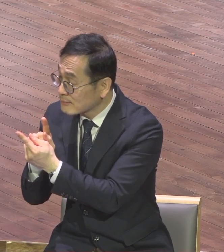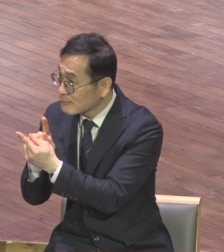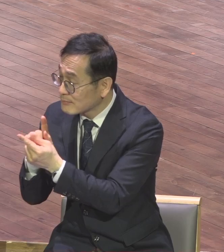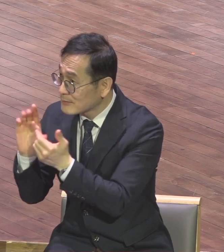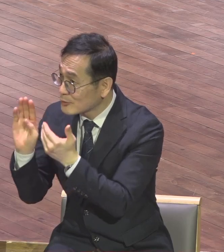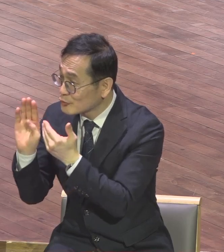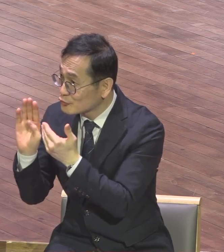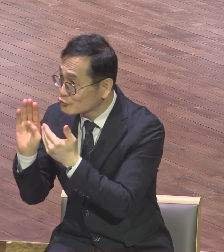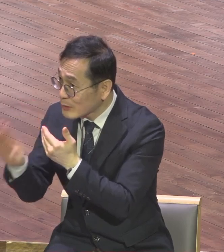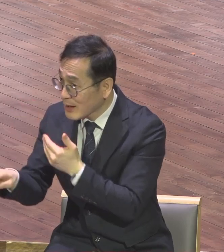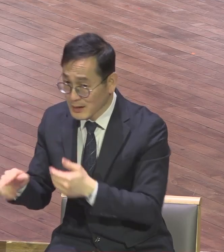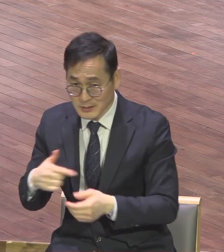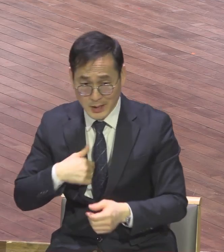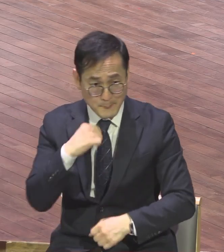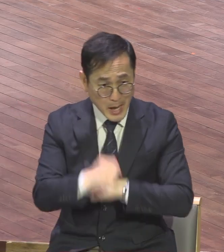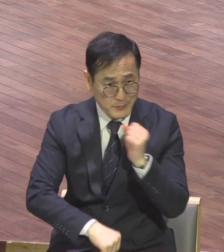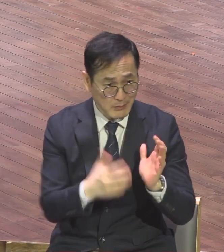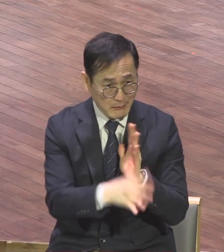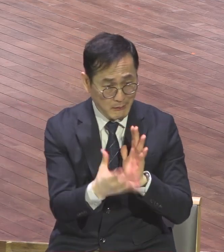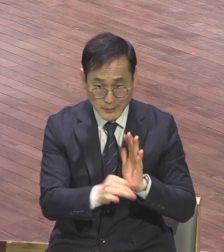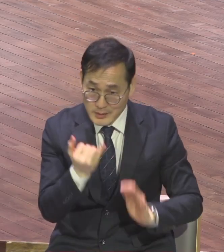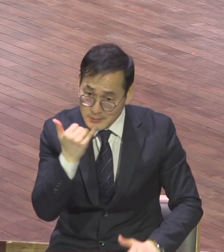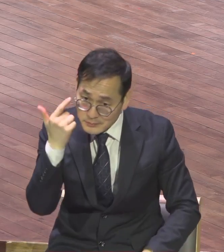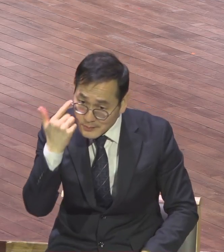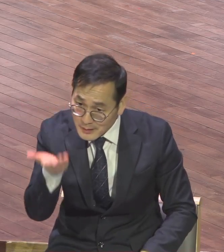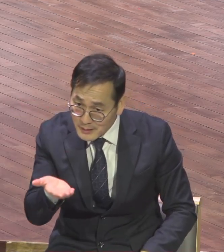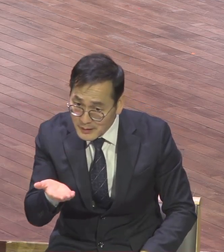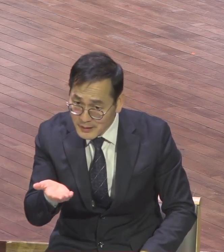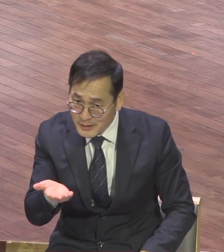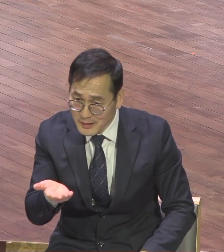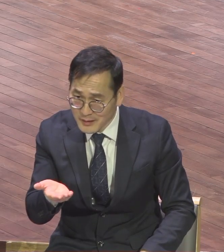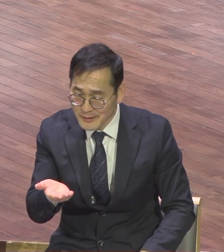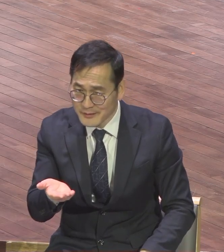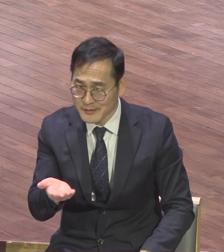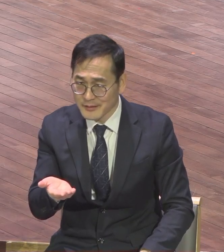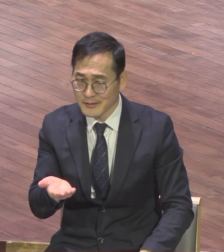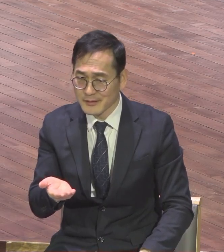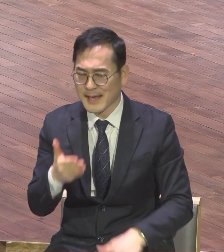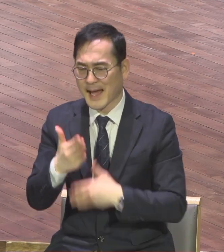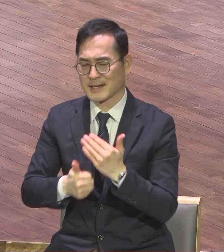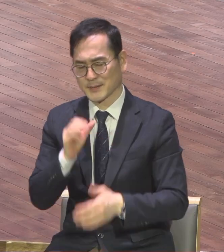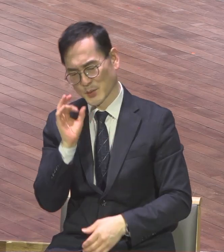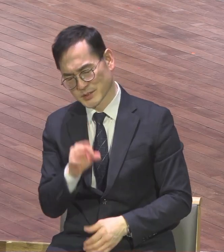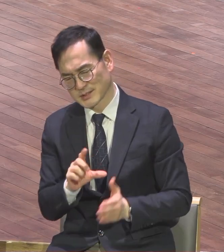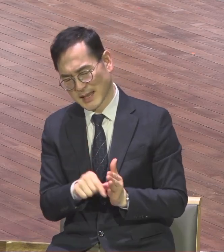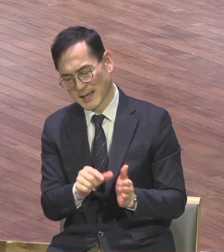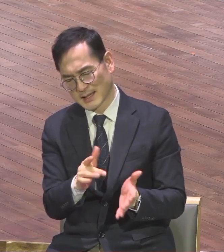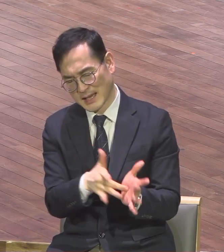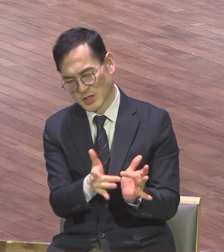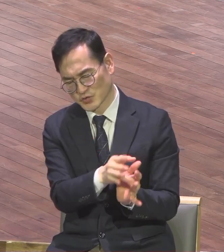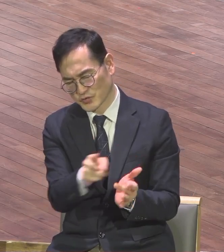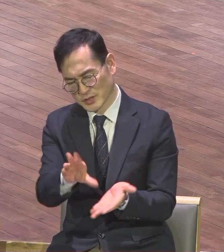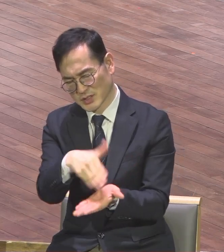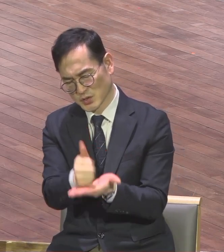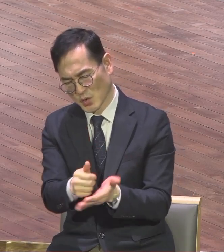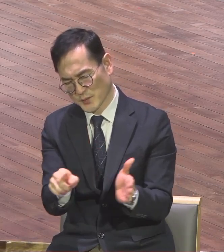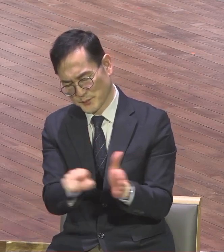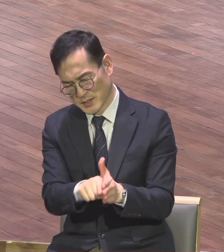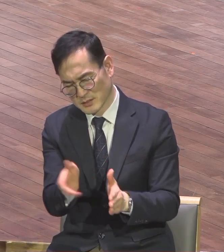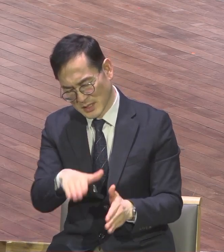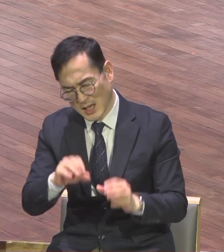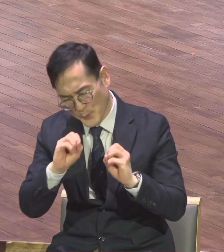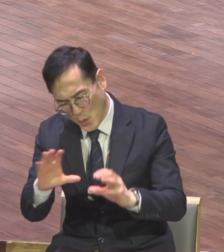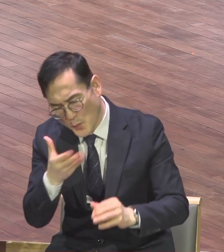정의도 달라져야 한다고 생각합니다. 삶의 규모 없음이 방종이 아니라 하나님 보실 때는 예수를 그리스도로 믿는다고 하면서 복음 전하지 않는